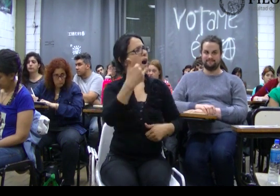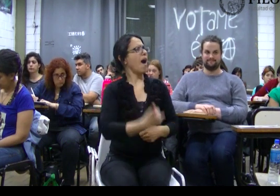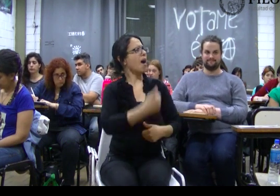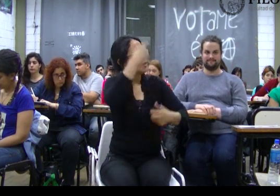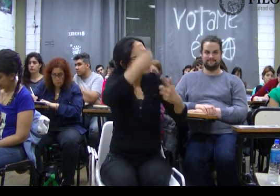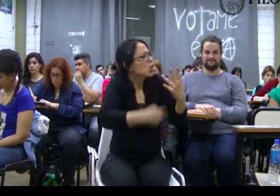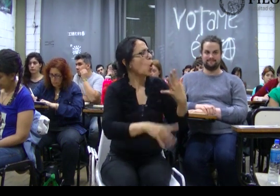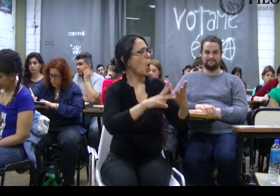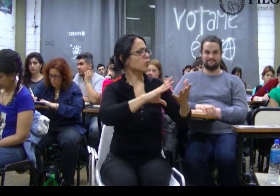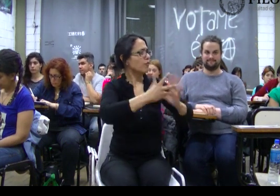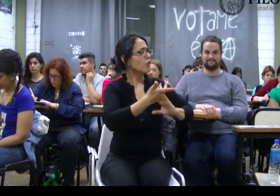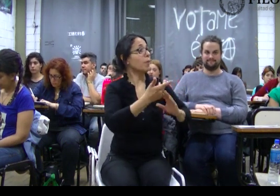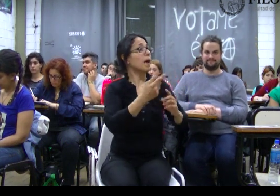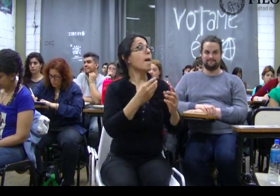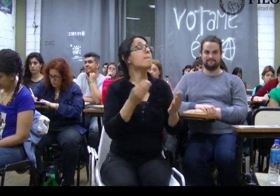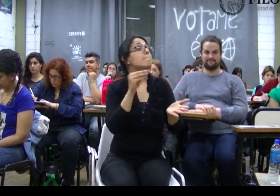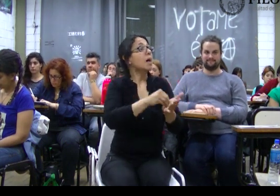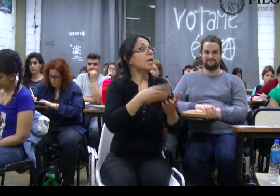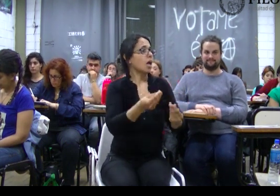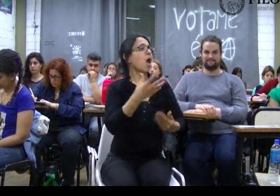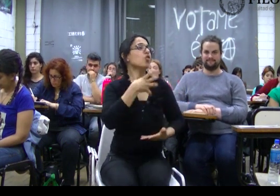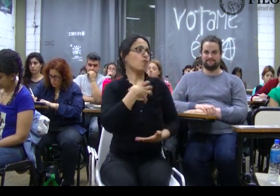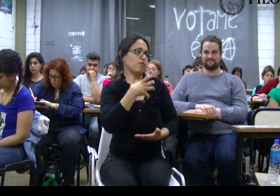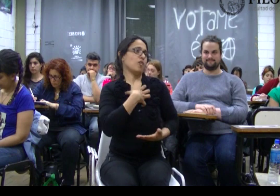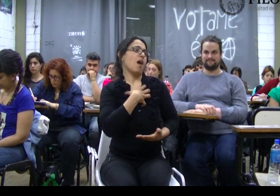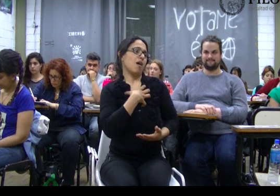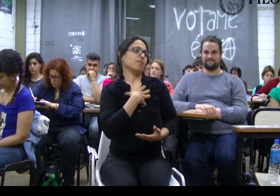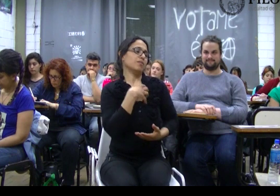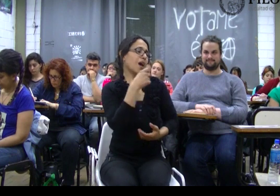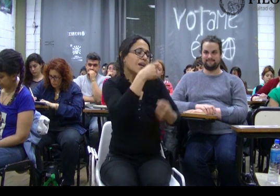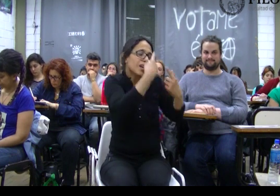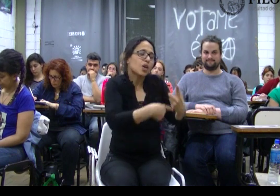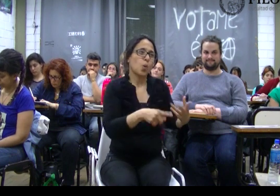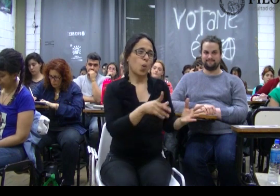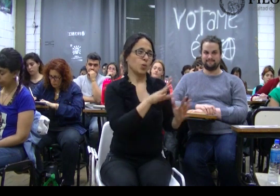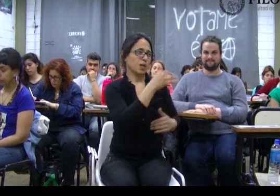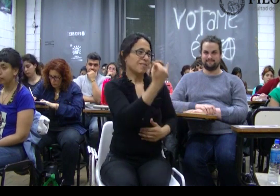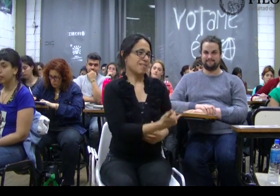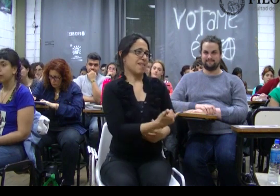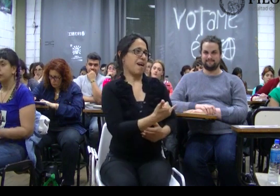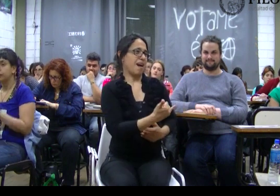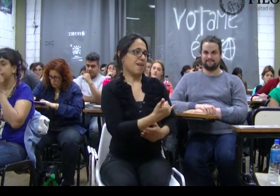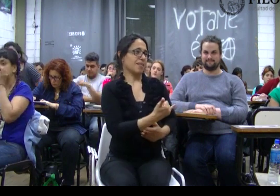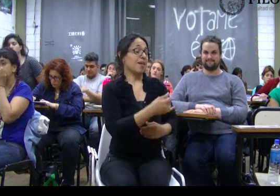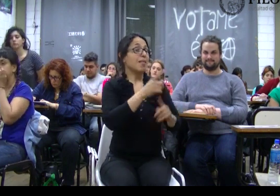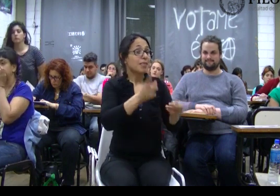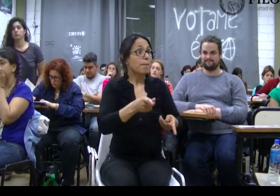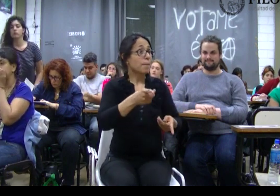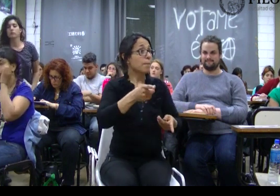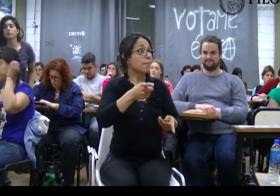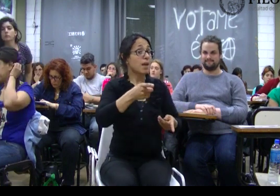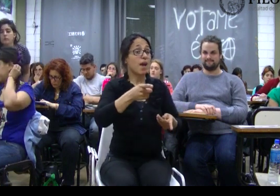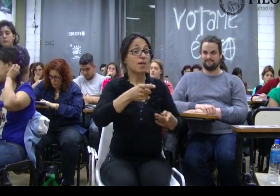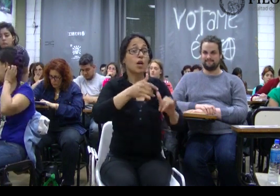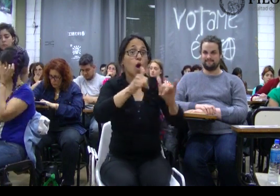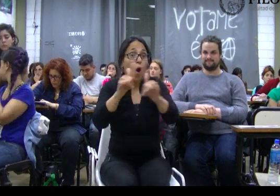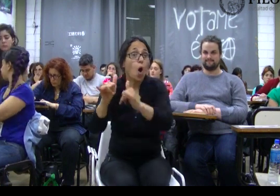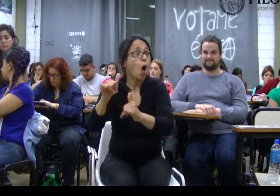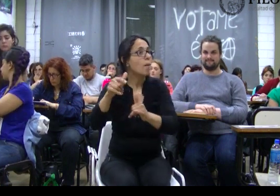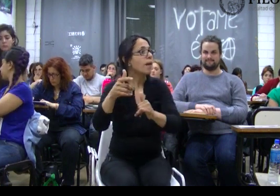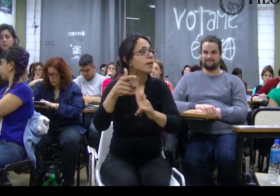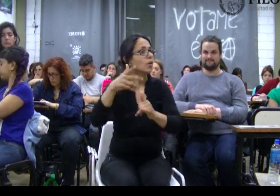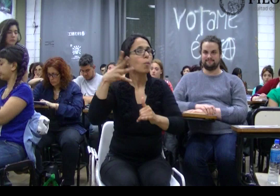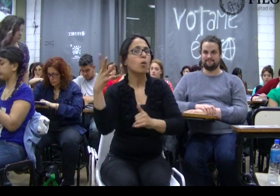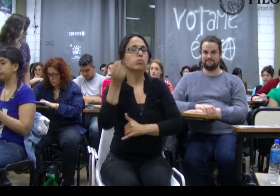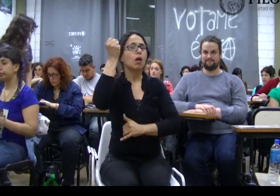más confiar en el material que aparece, que traen los chicos y las chicas con las chicas con sus